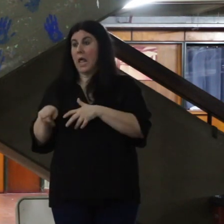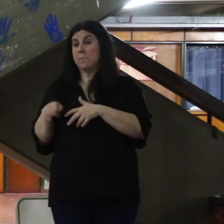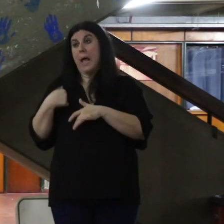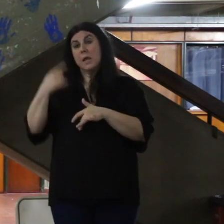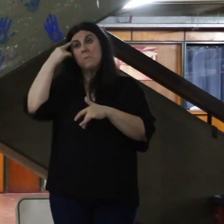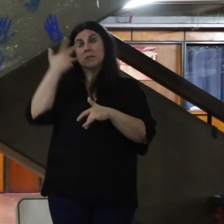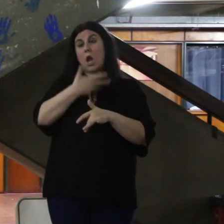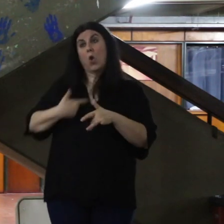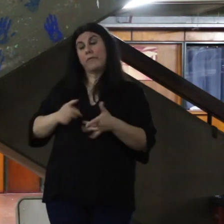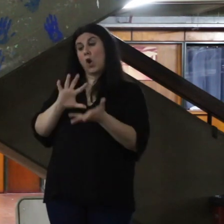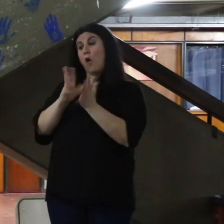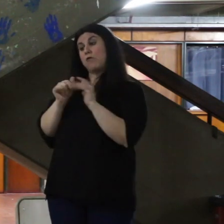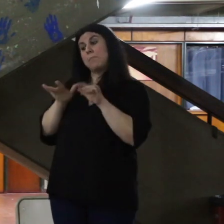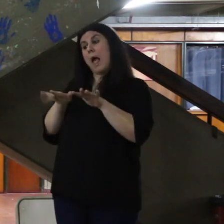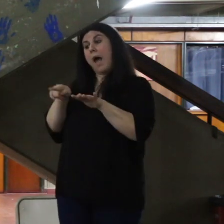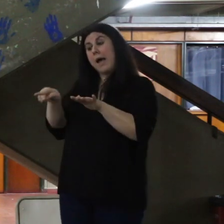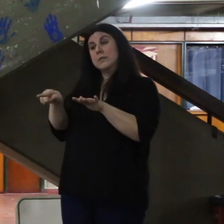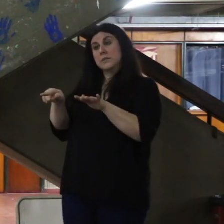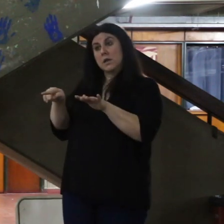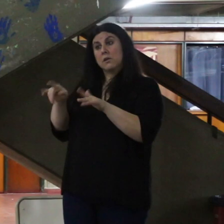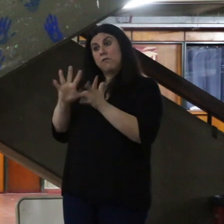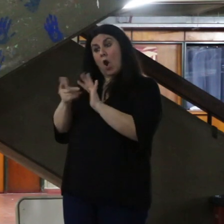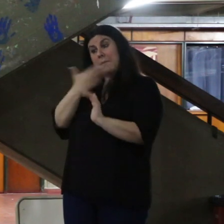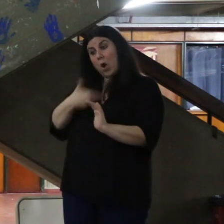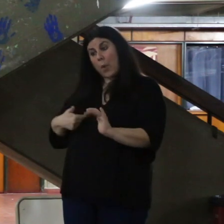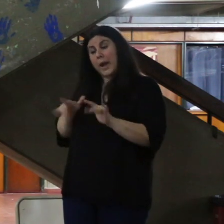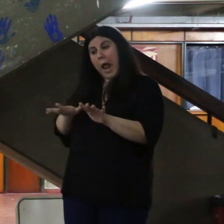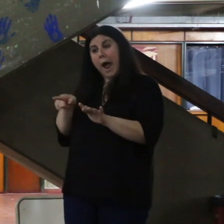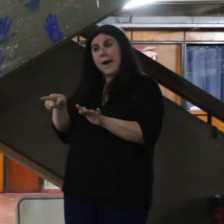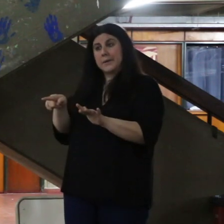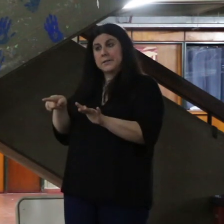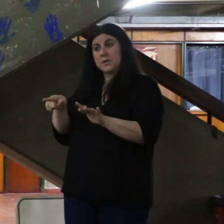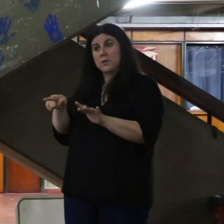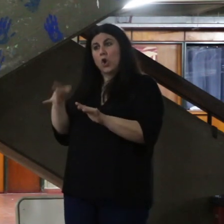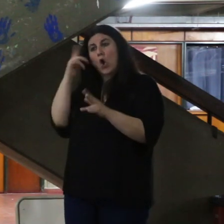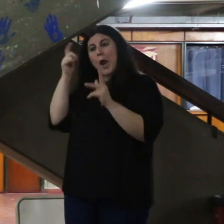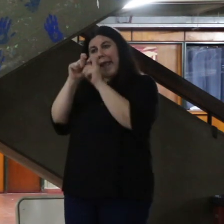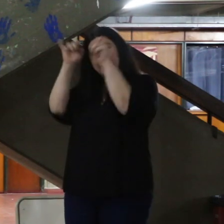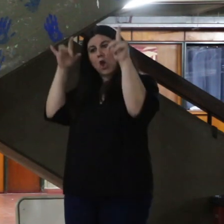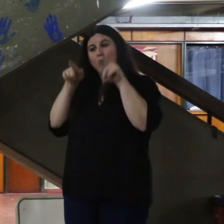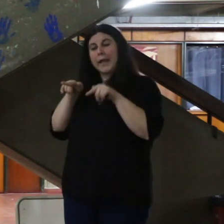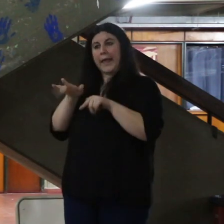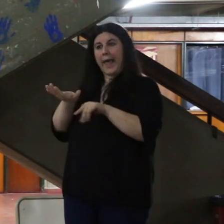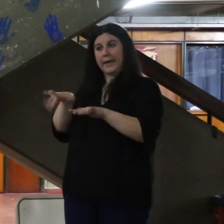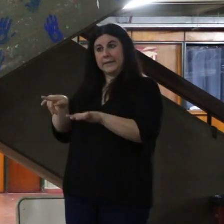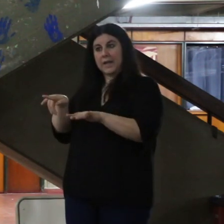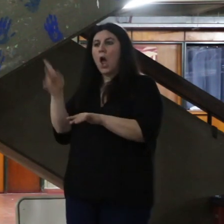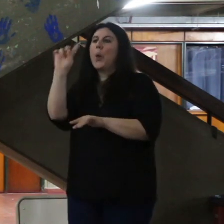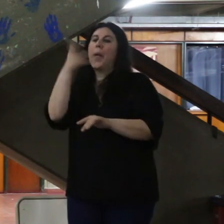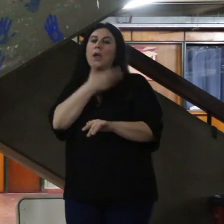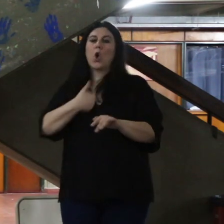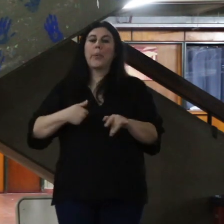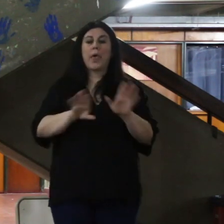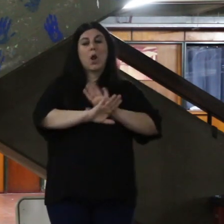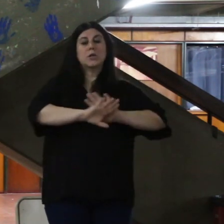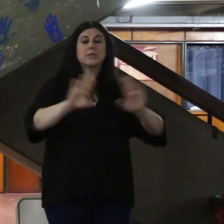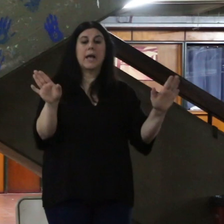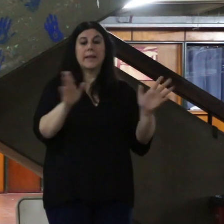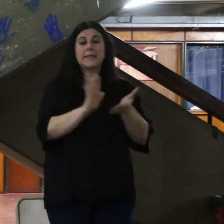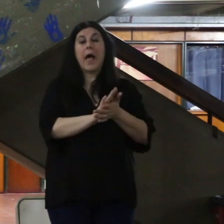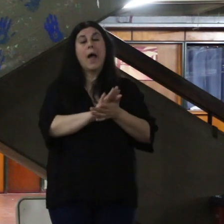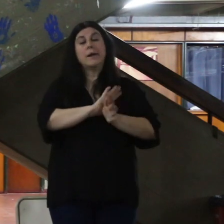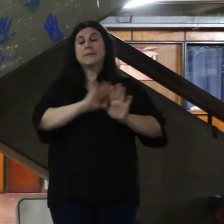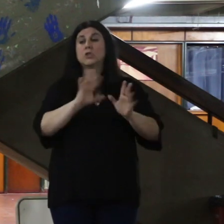manera, ¿sí?, para gobernar. Ahora, no es que se va un gobierno y se lleva de la mano